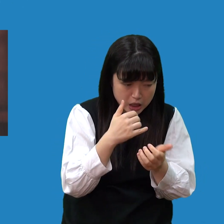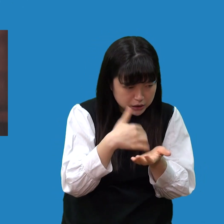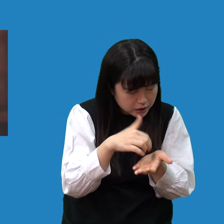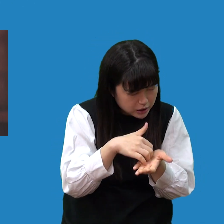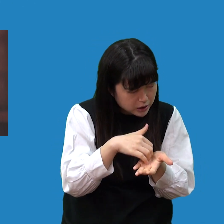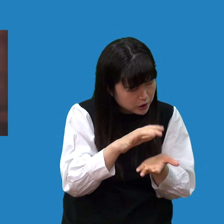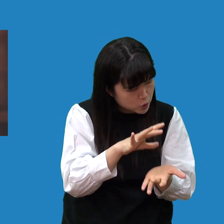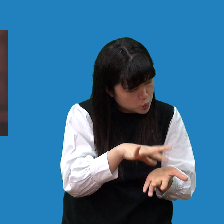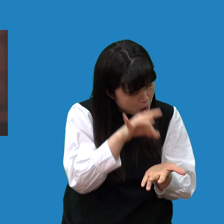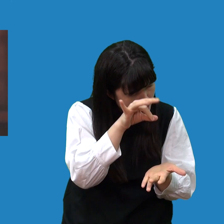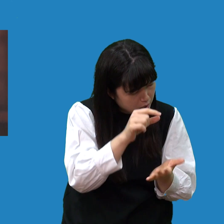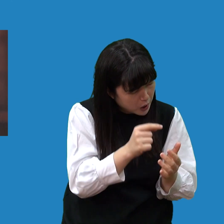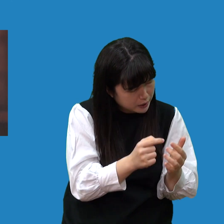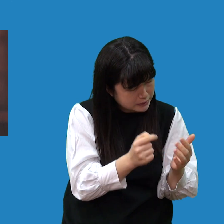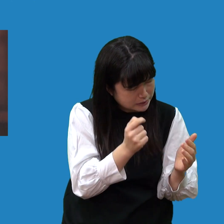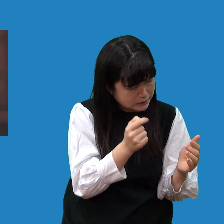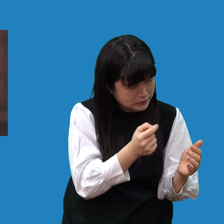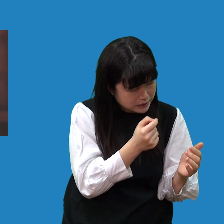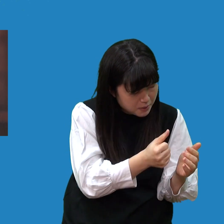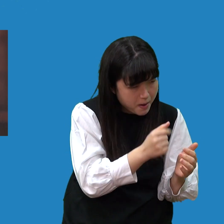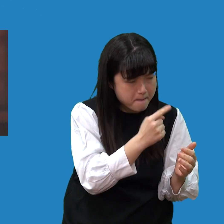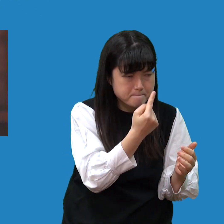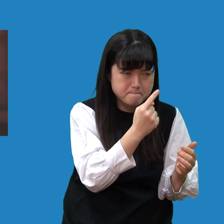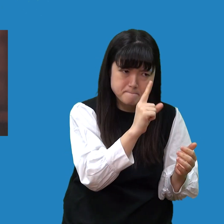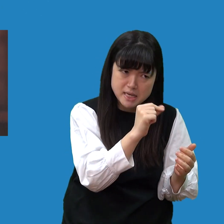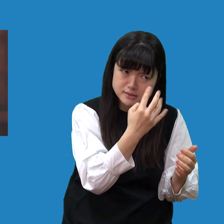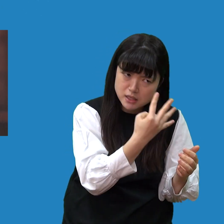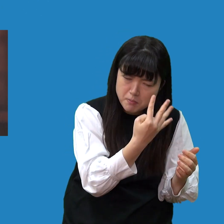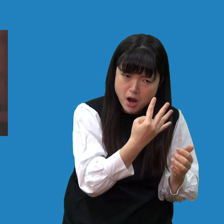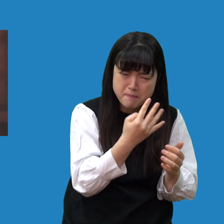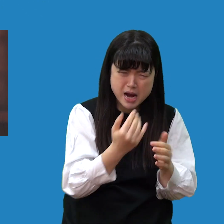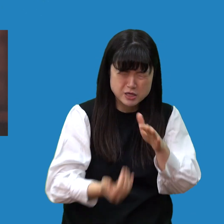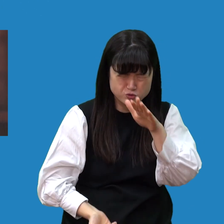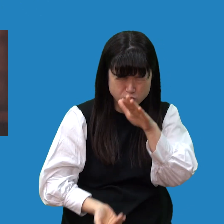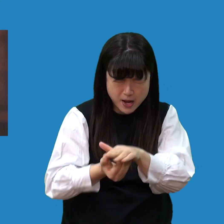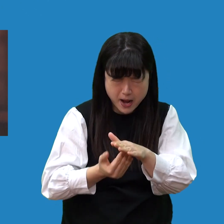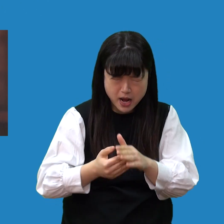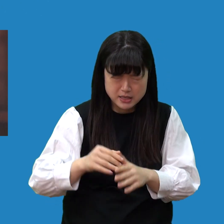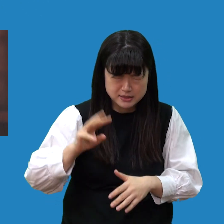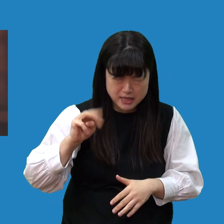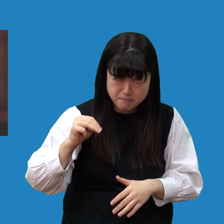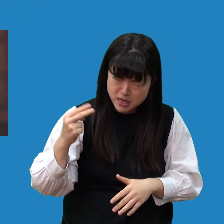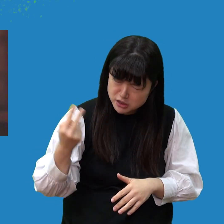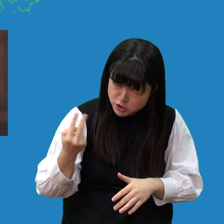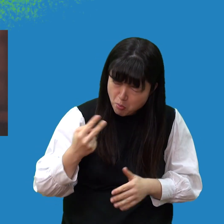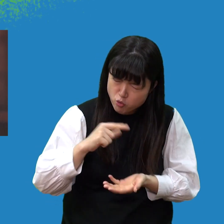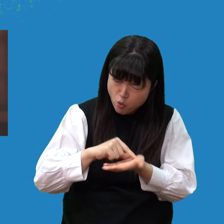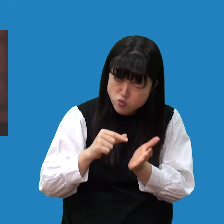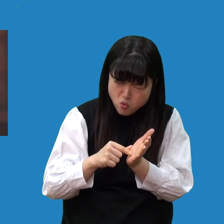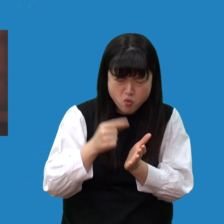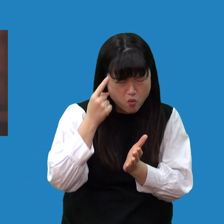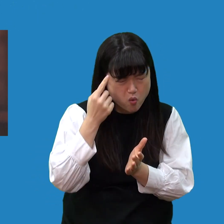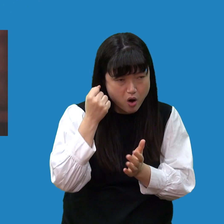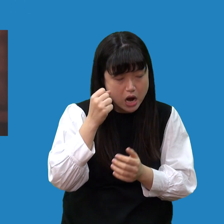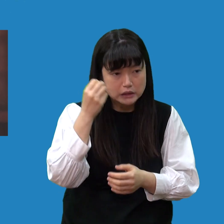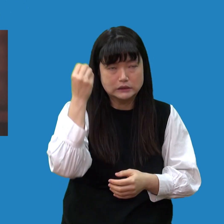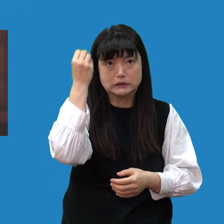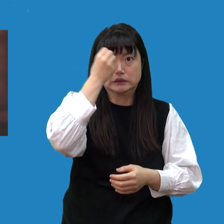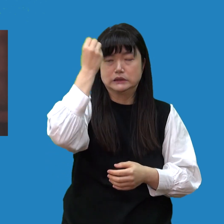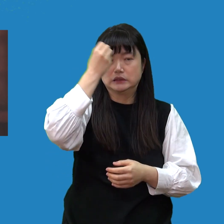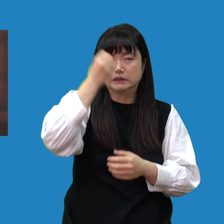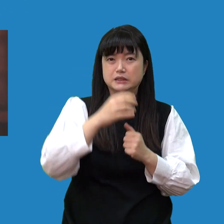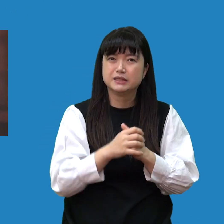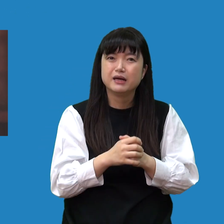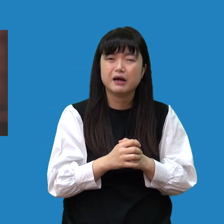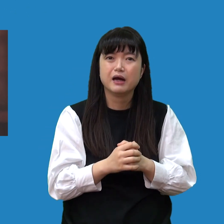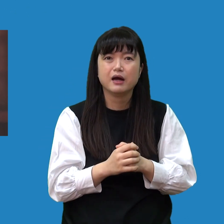최소 14,000명, 최고 32,000명에 도달했을 것으로 추정합니다.